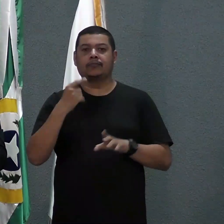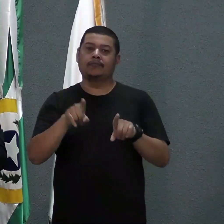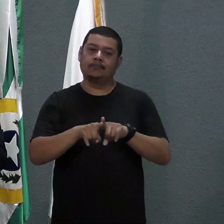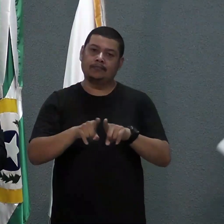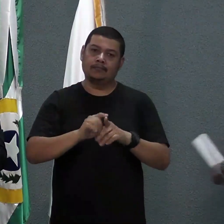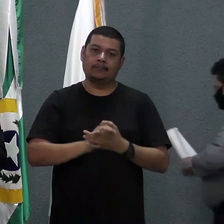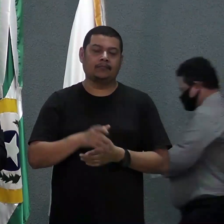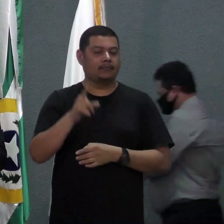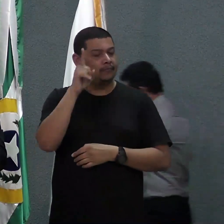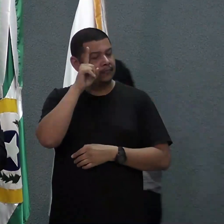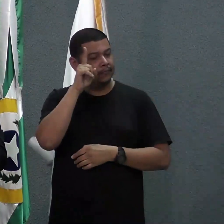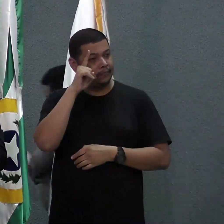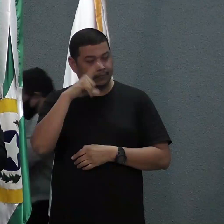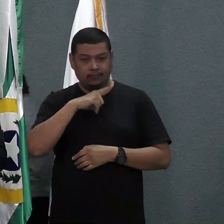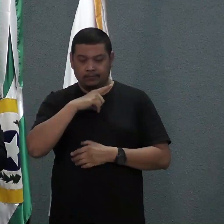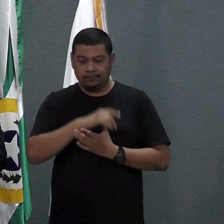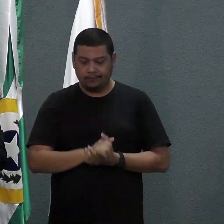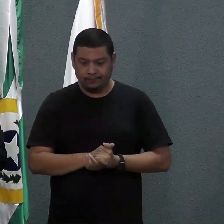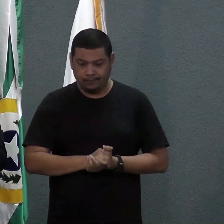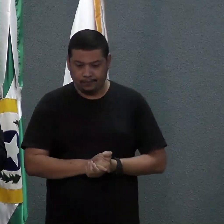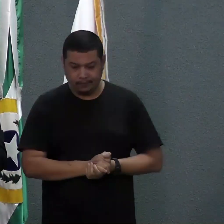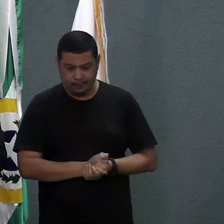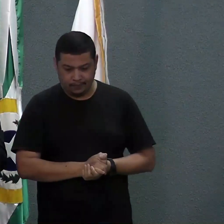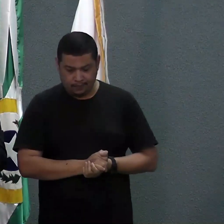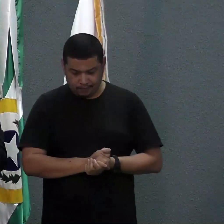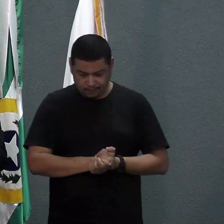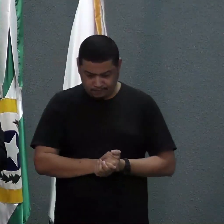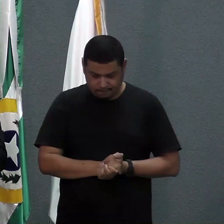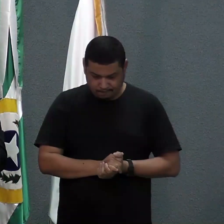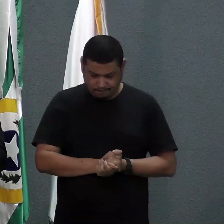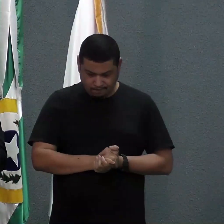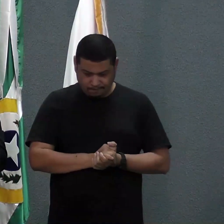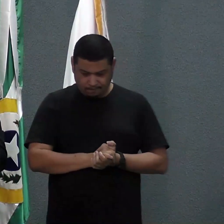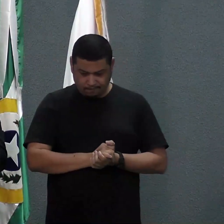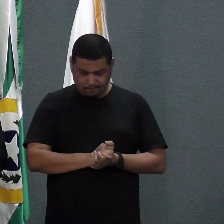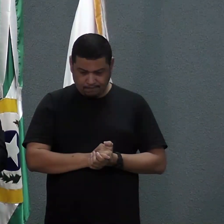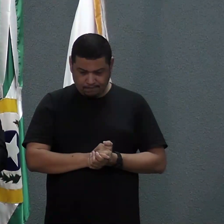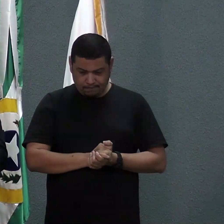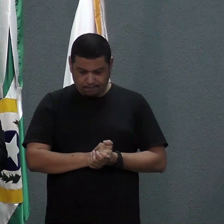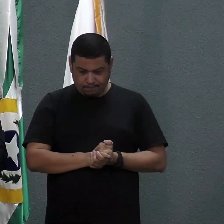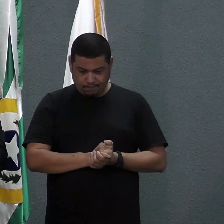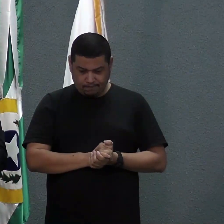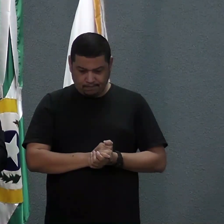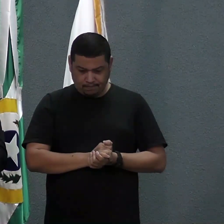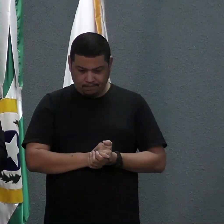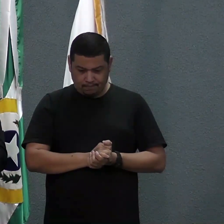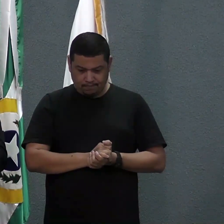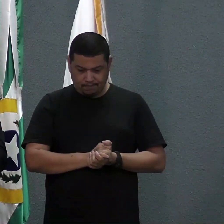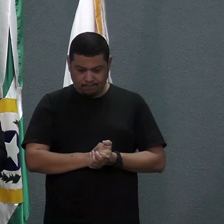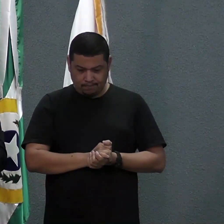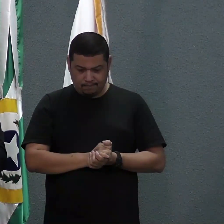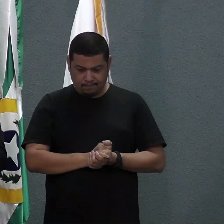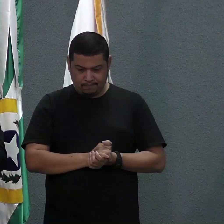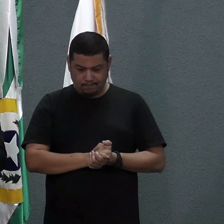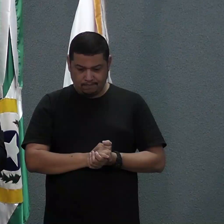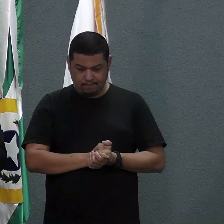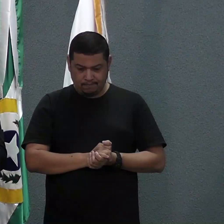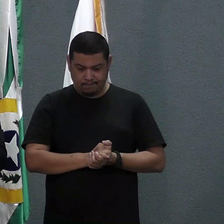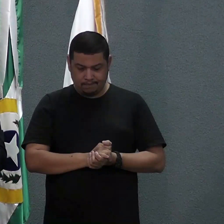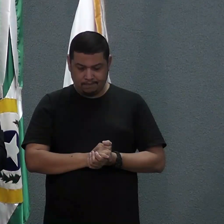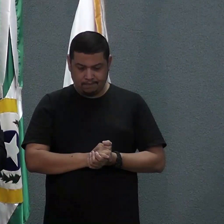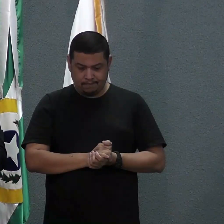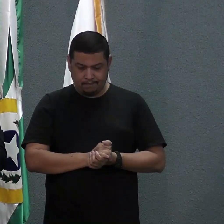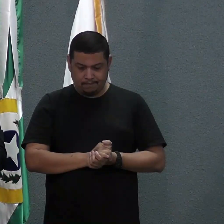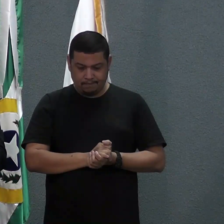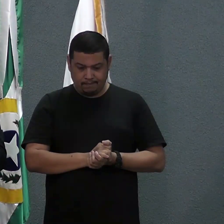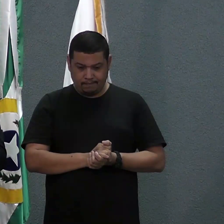nós diariamente vemos acompanhando aí, percas pelo Covid. Também não posso deixar de registrar aqui